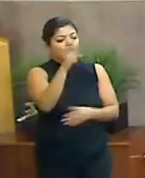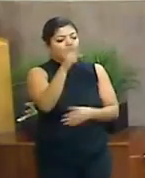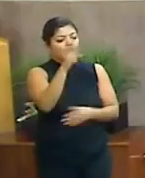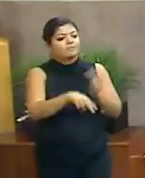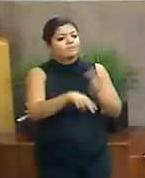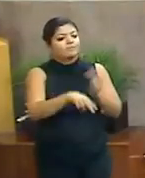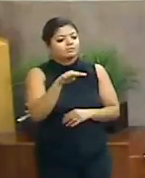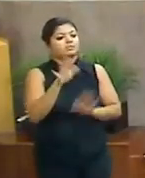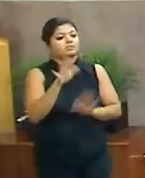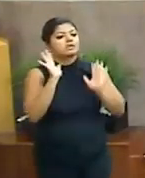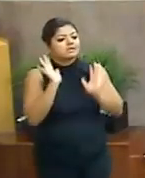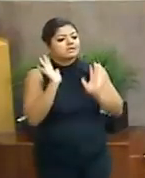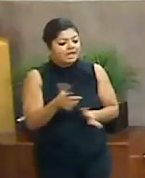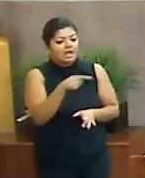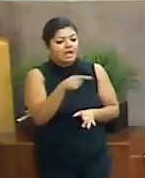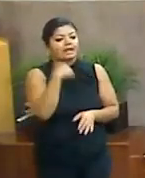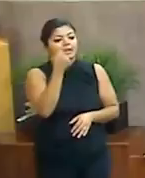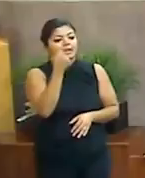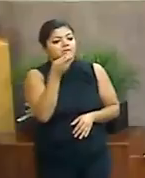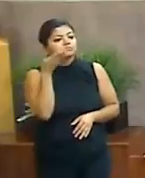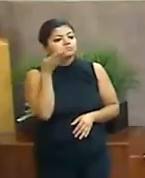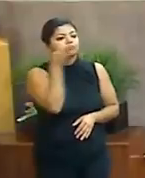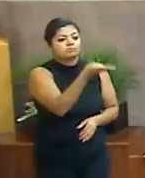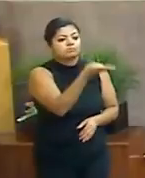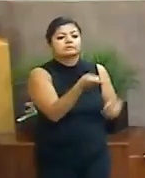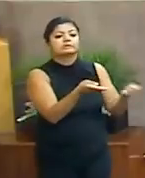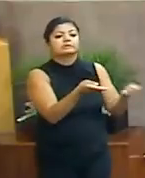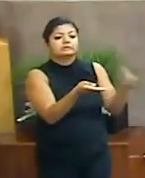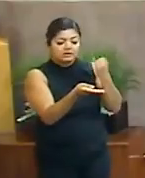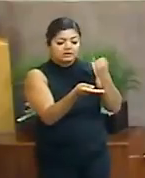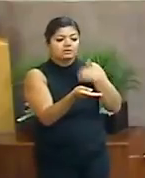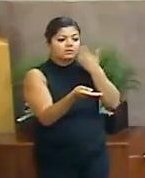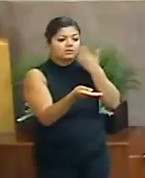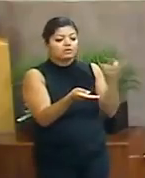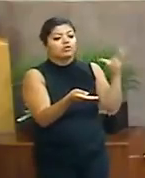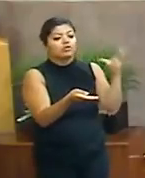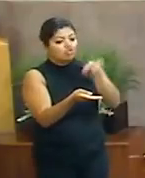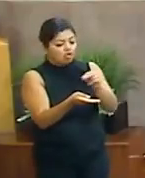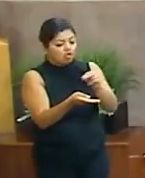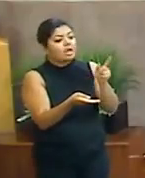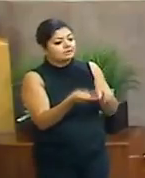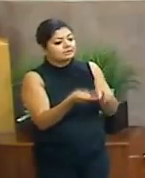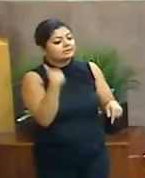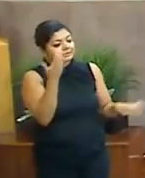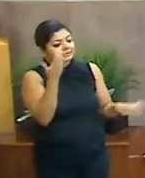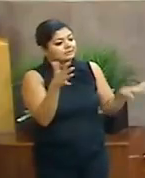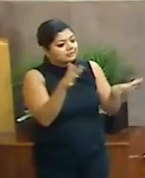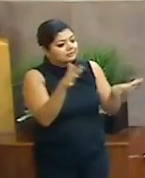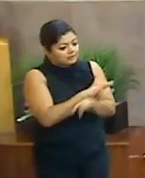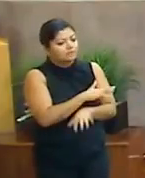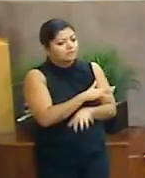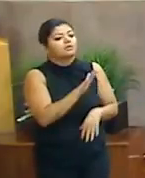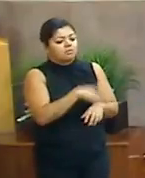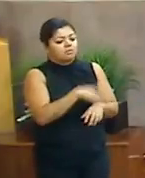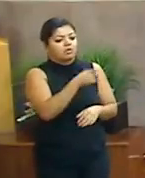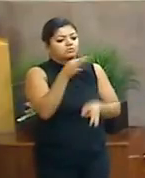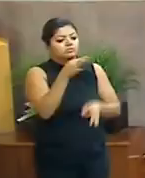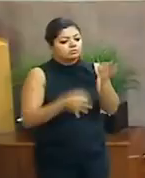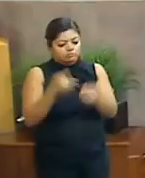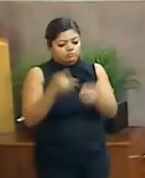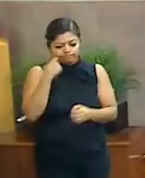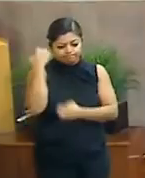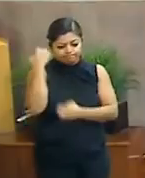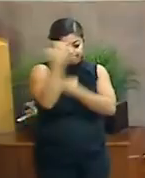sionales se revocó una determina una diversa resolución del tribunal local y slate un de por decisión se